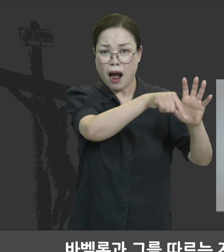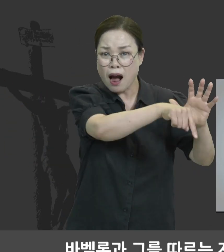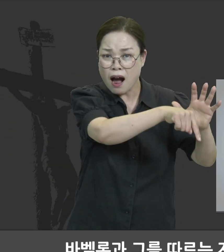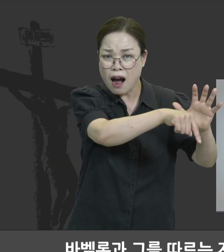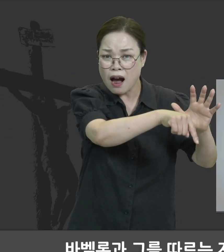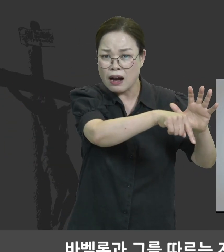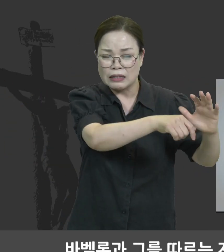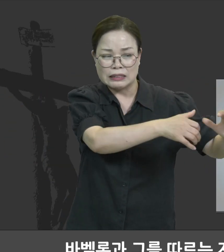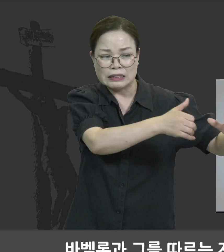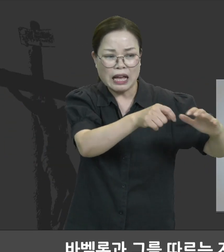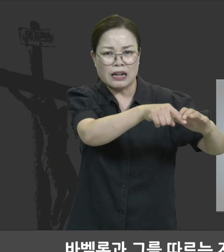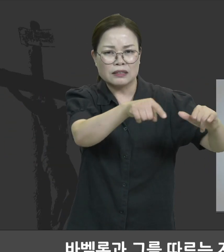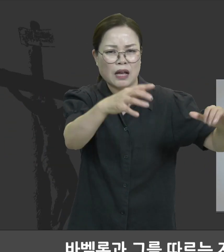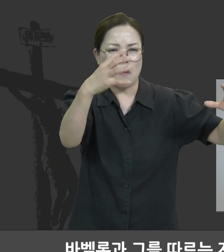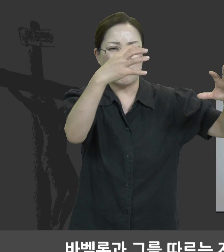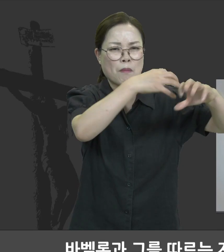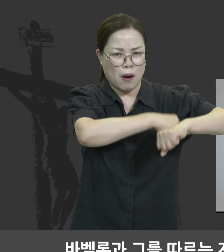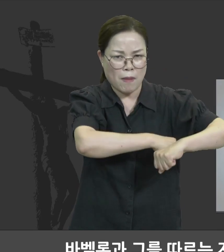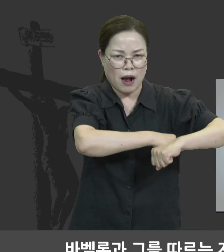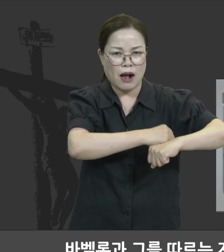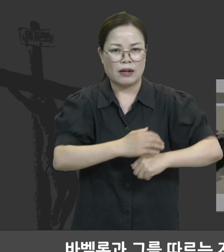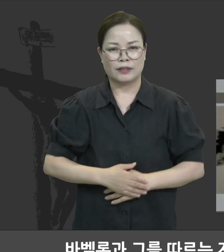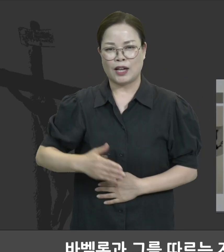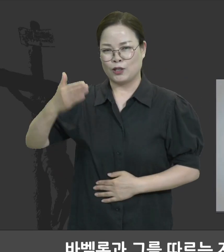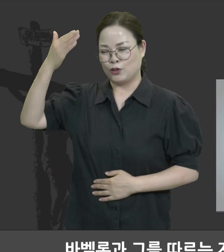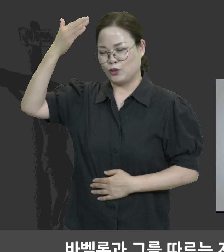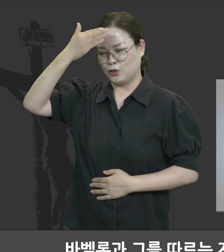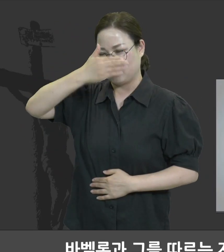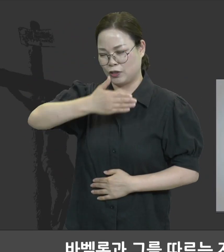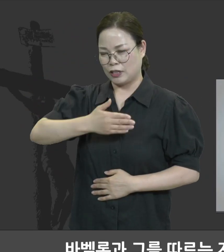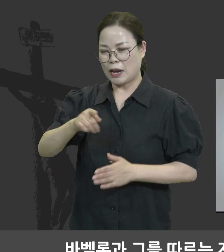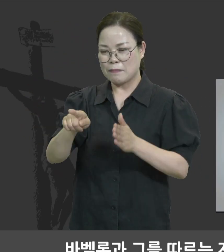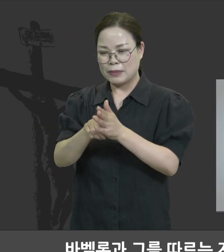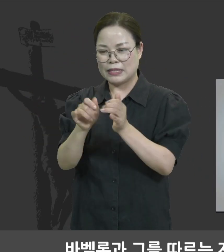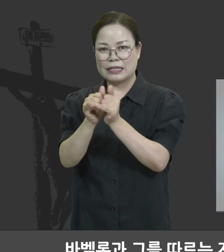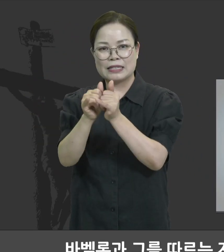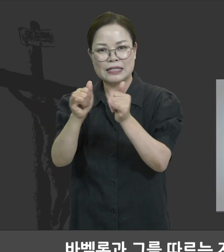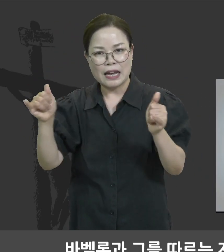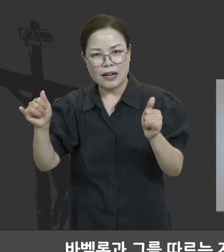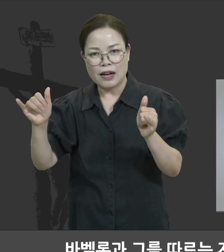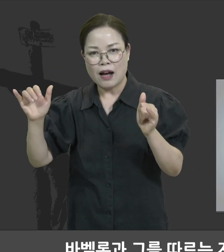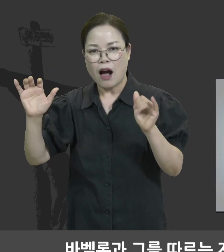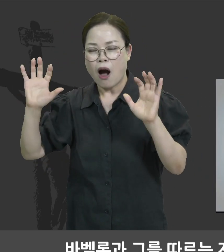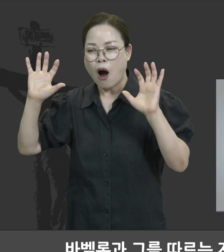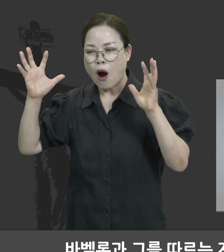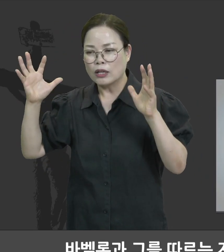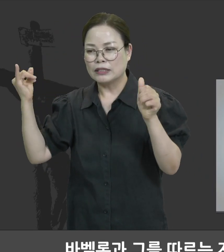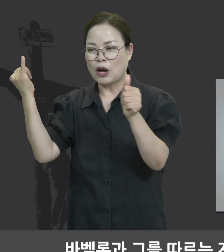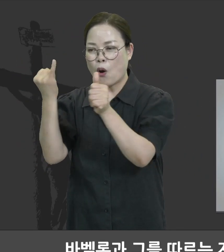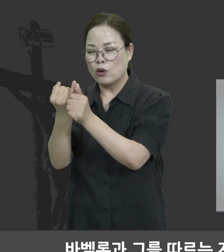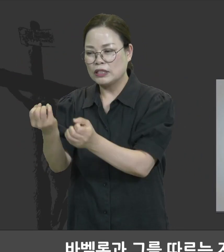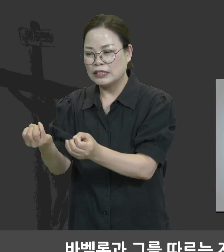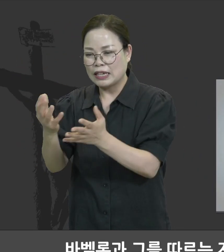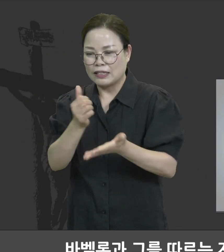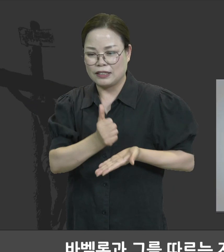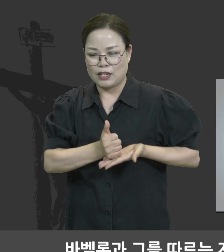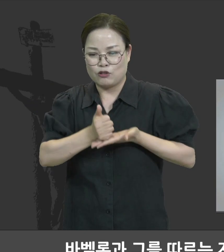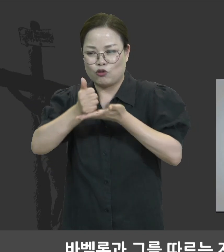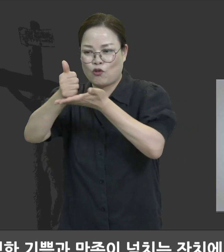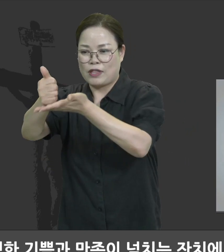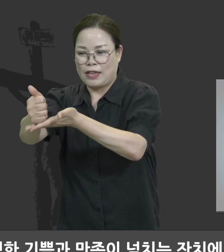바벨론과 그를 따르는 자들은 멸망했지만 순결함을 지킨 성도들은 어린 양의 혼인잔치에